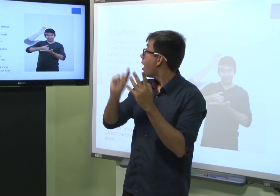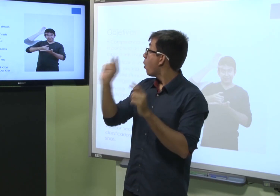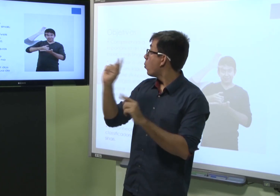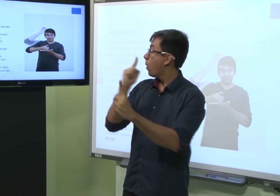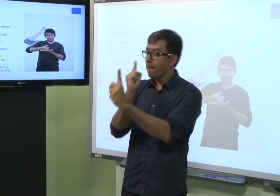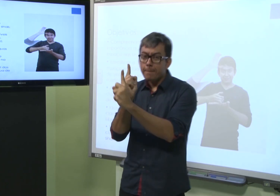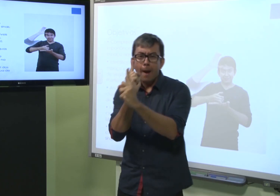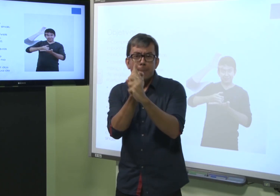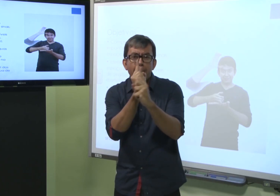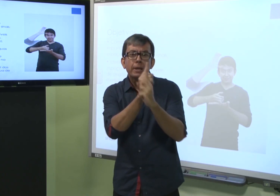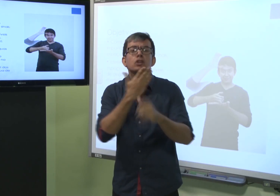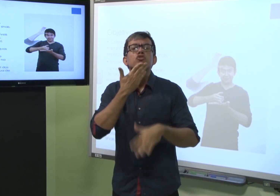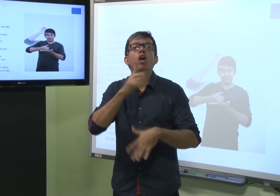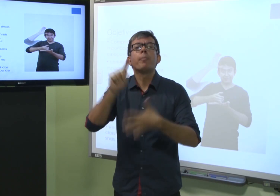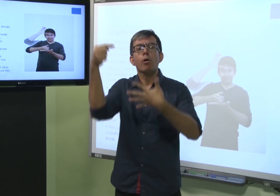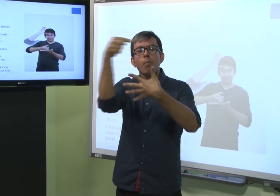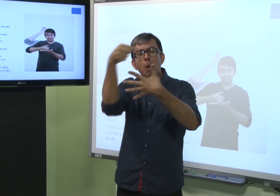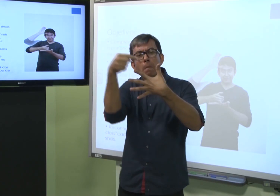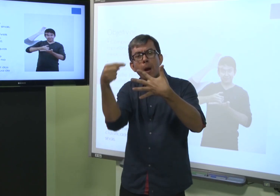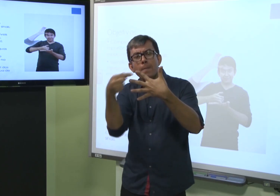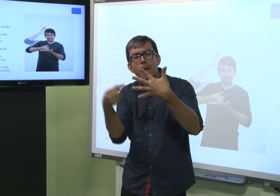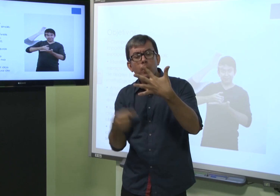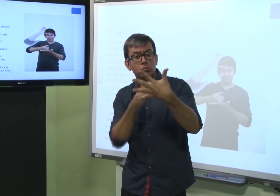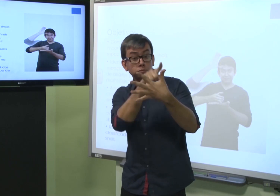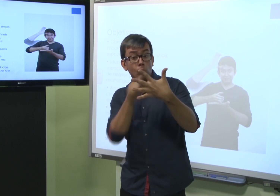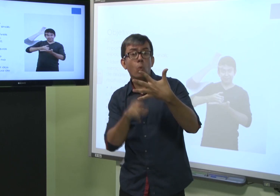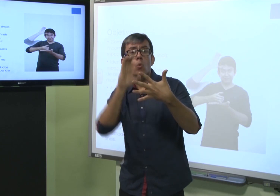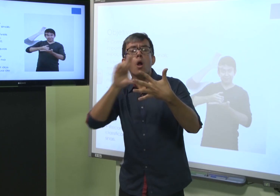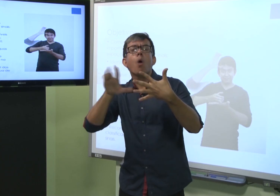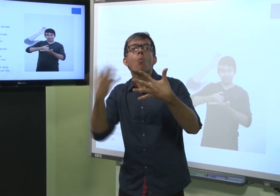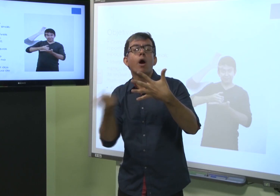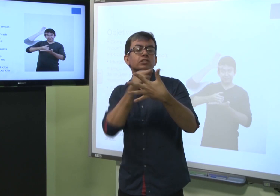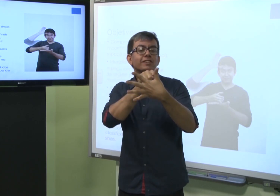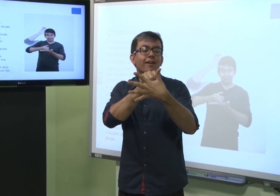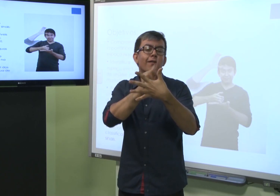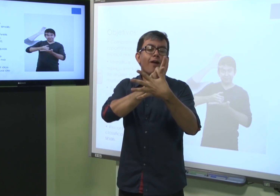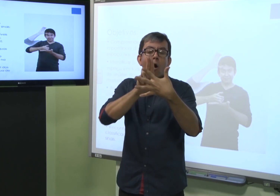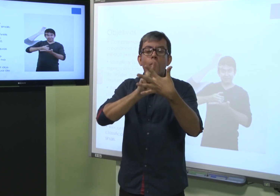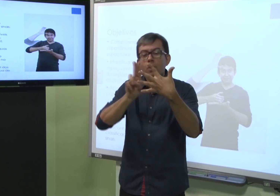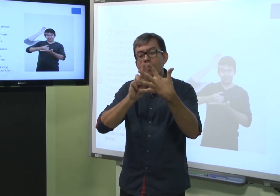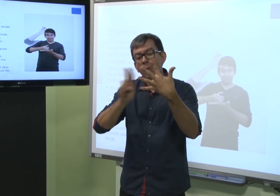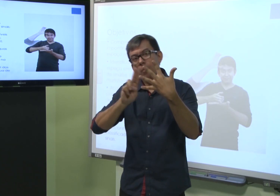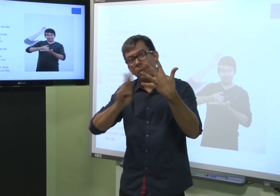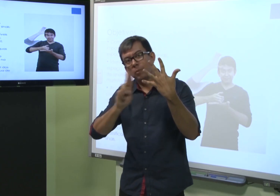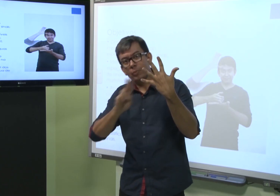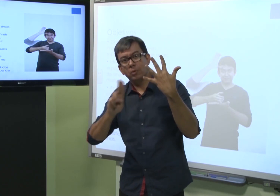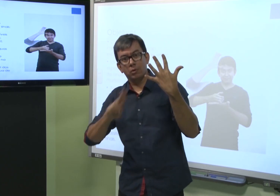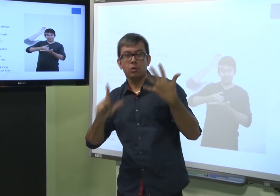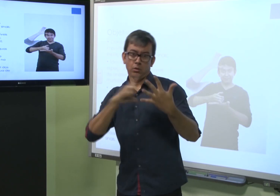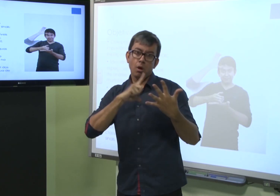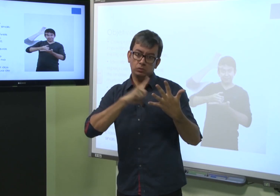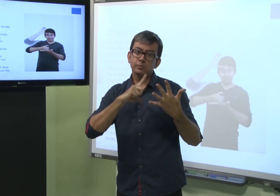identificar os tipos de classificadores usados na língua e o nome de cada um desses classificadores,